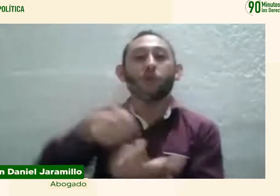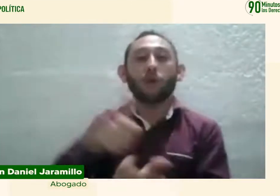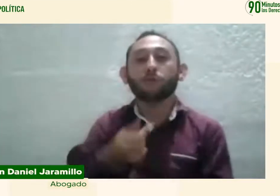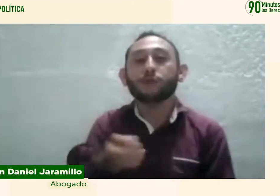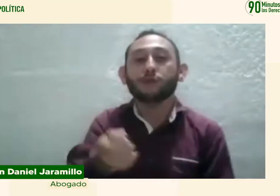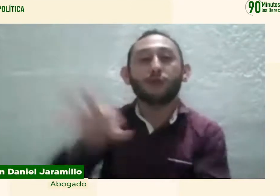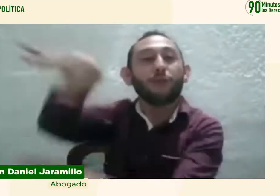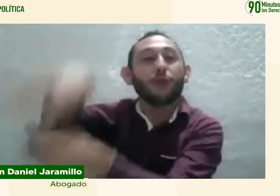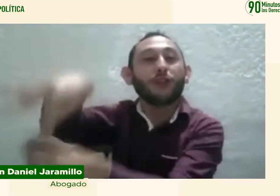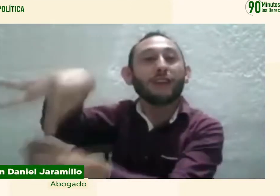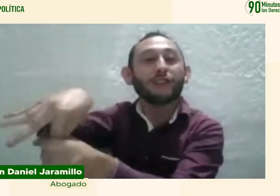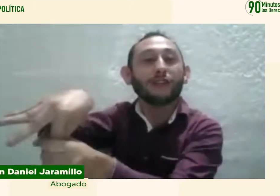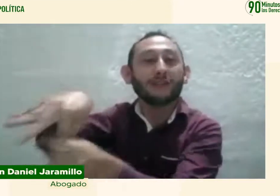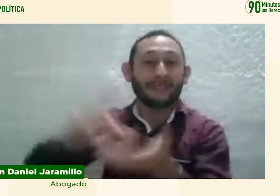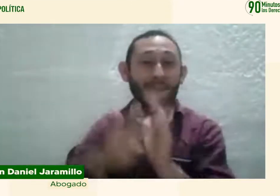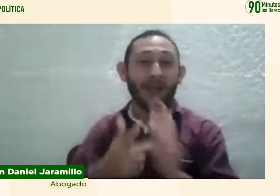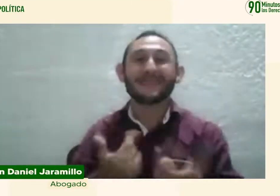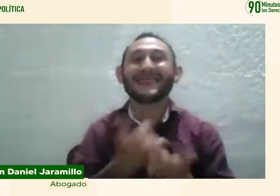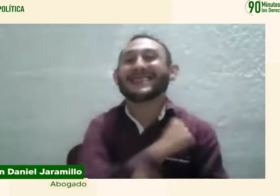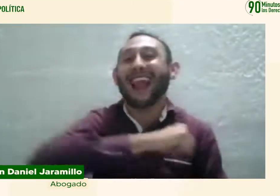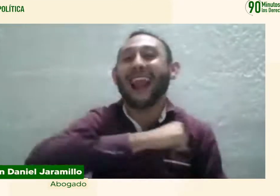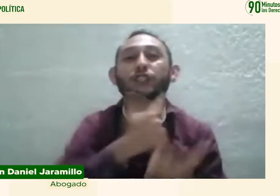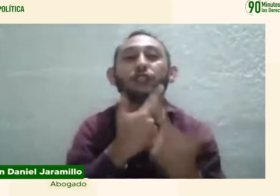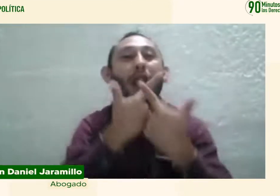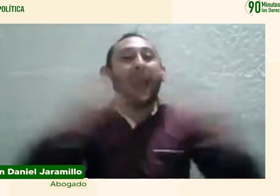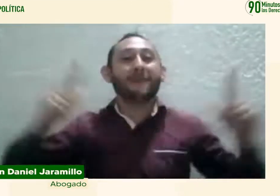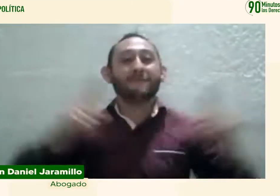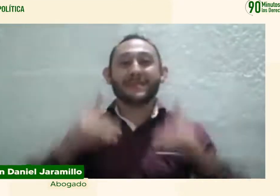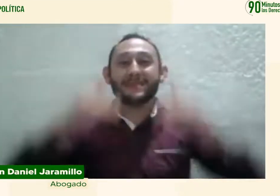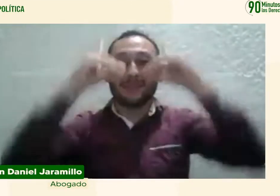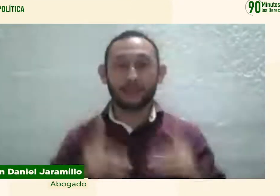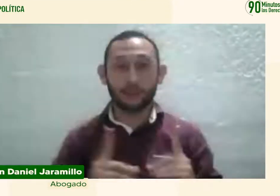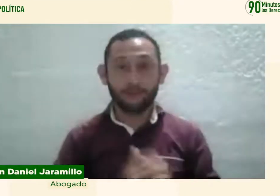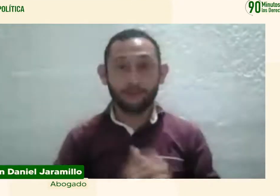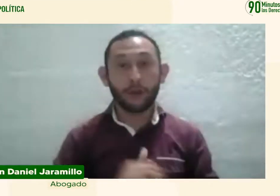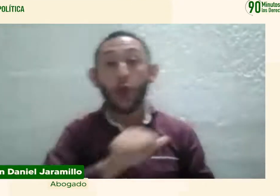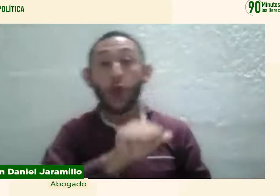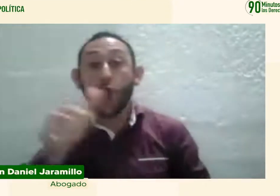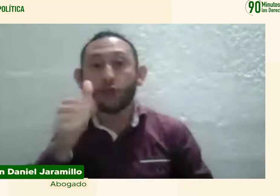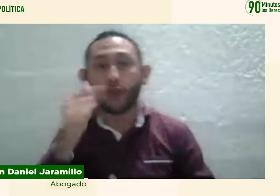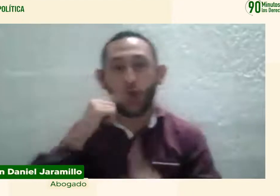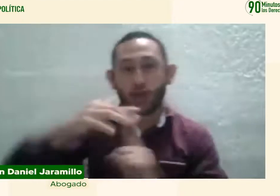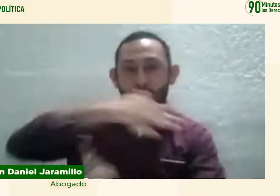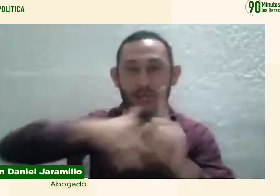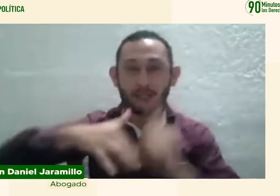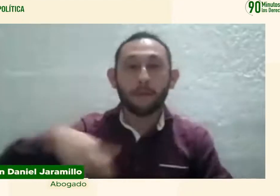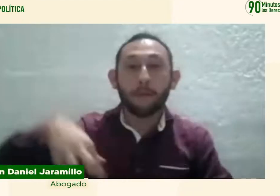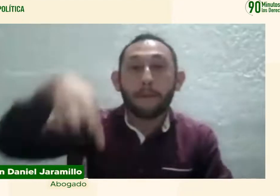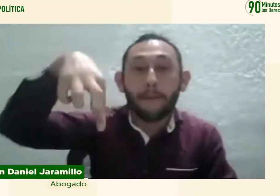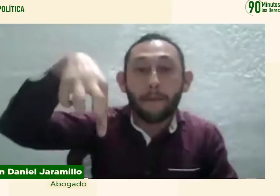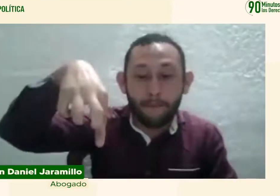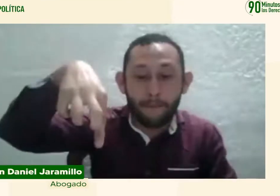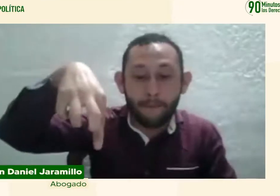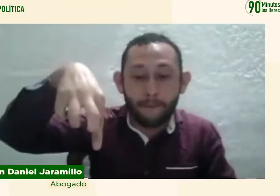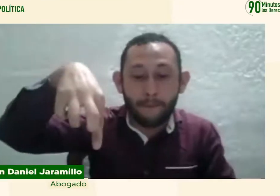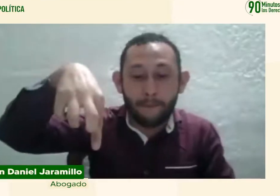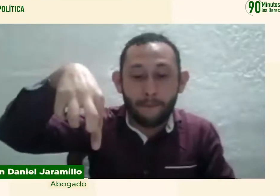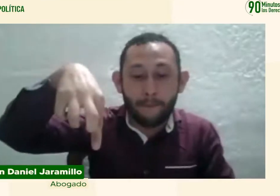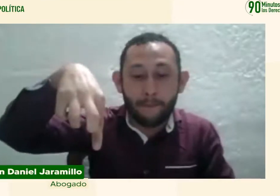de que nosotros como ciudadanos tengamos la postura y el echo a votar entonces somos estamos en un